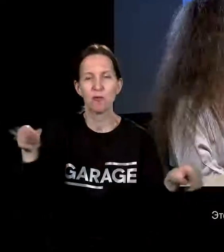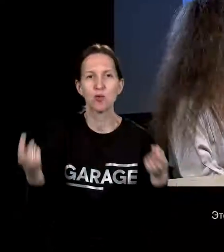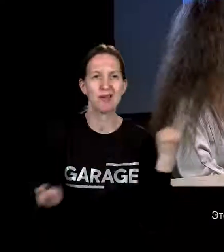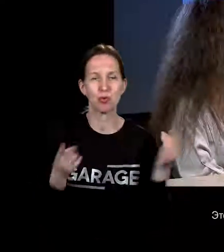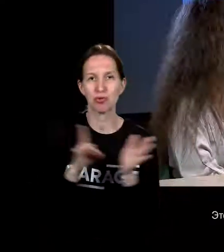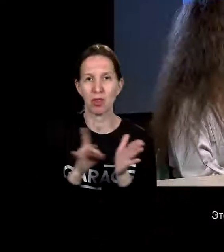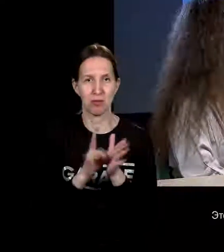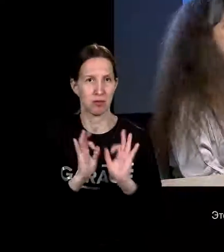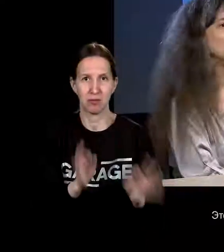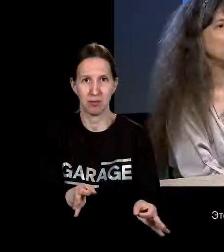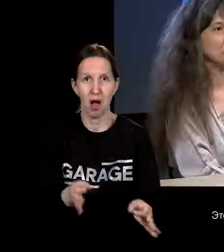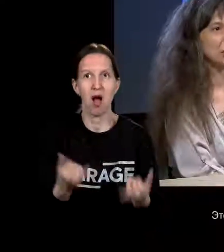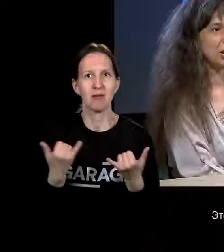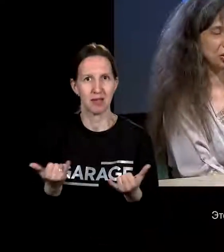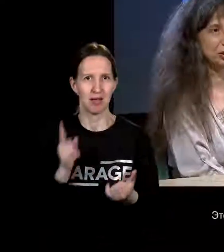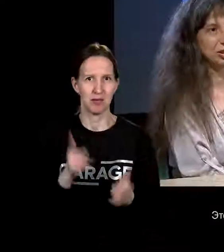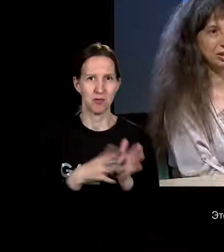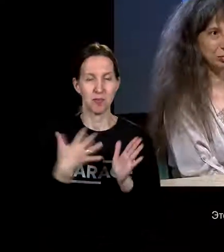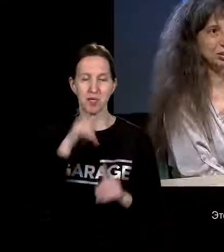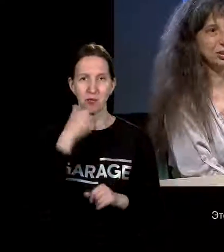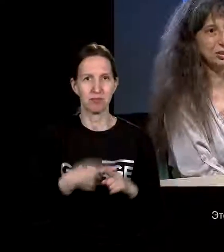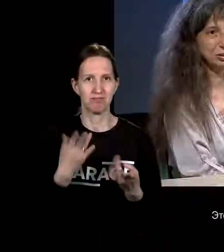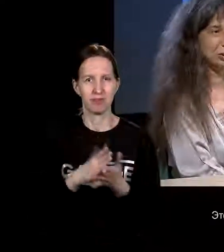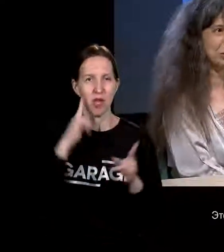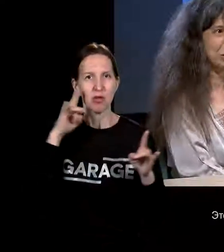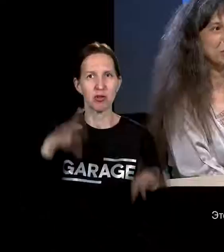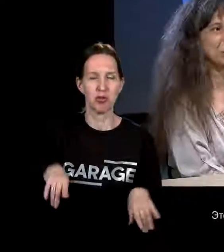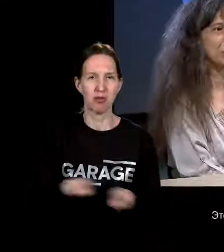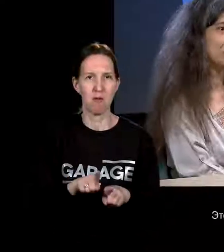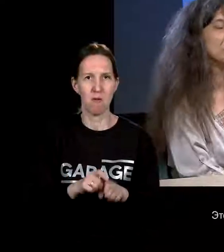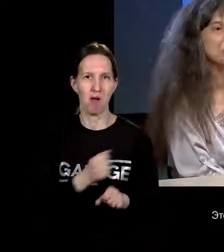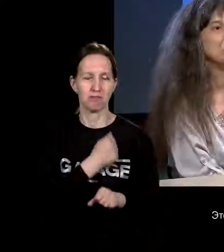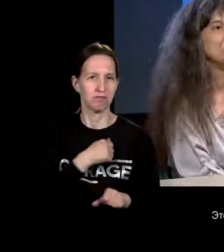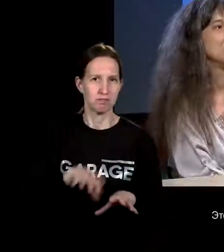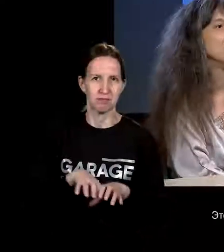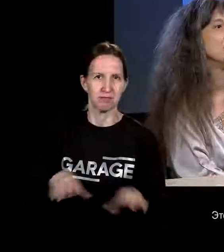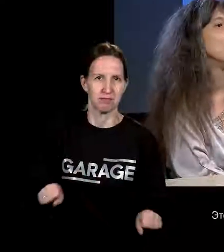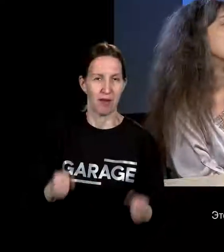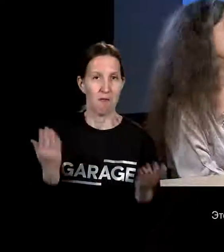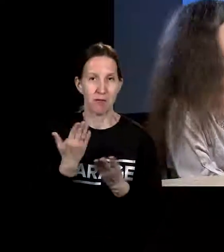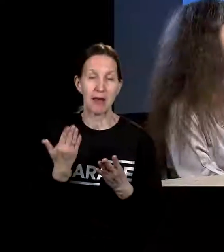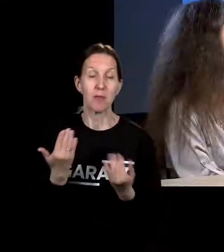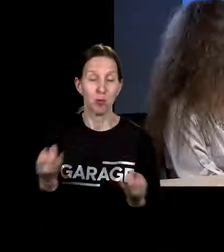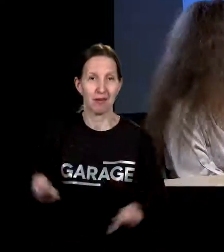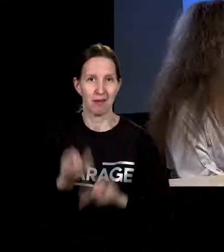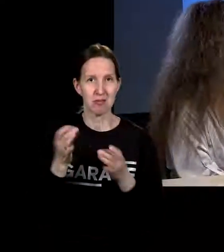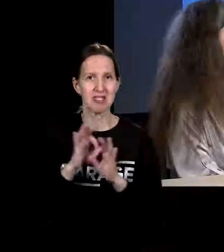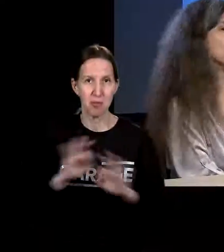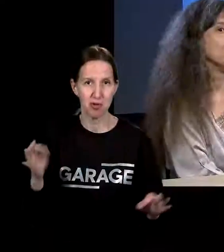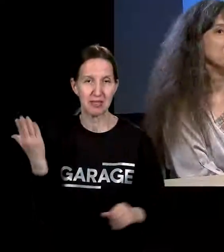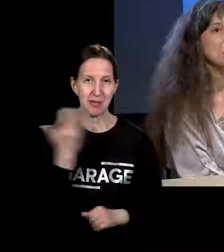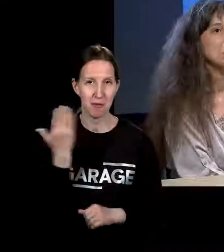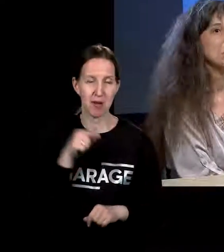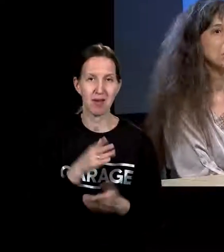для 50-х годов очень неожиданный антимилитаристского папоса фильм, совершенно замечательный,